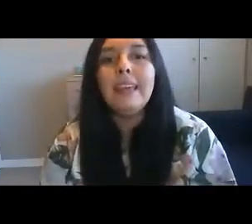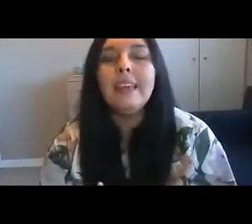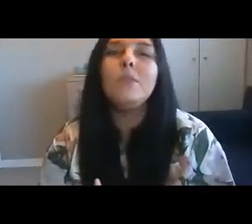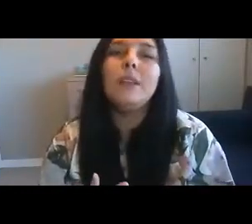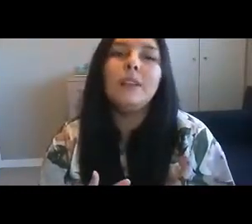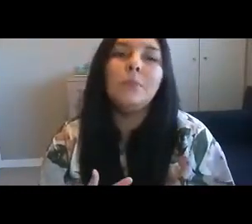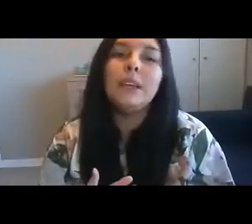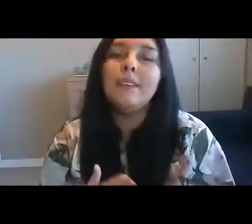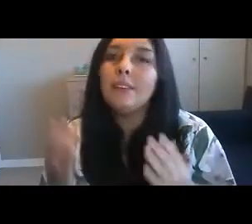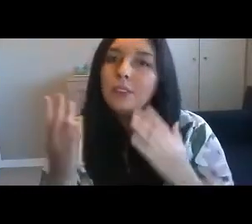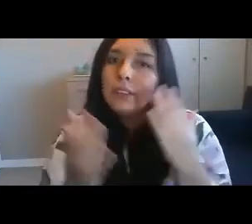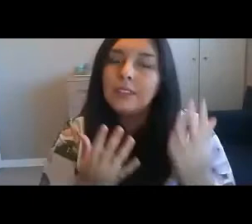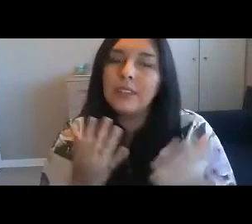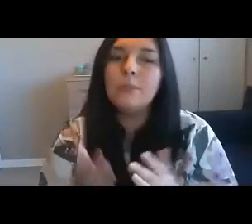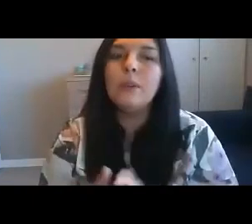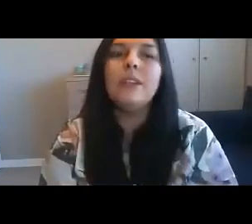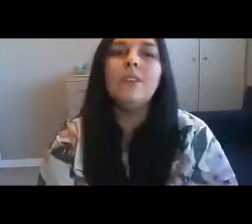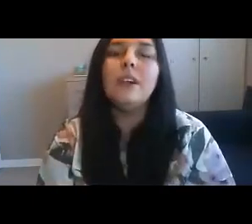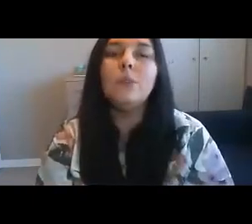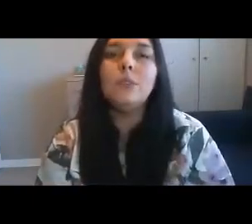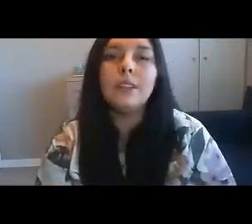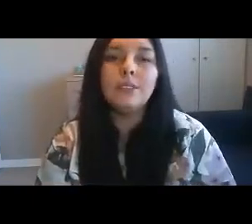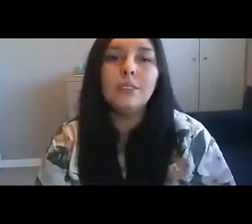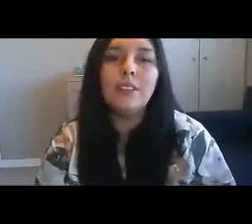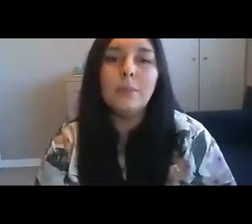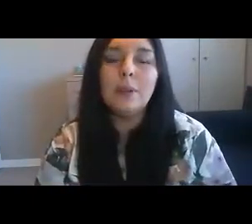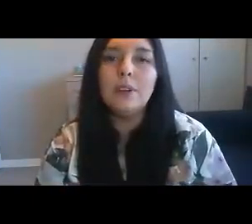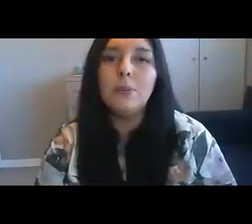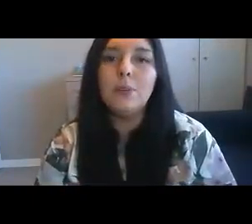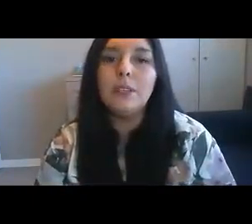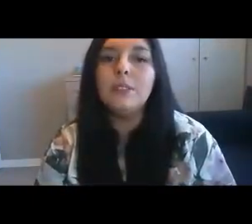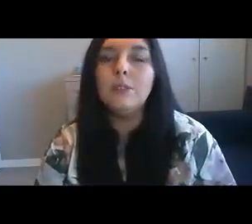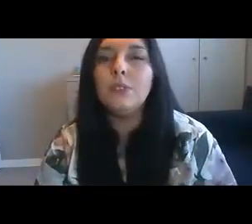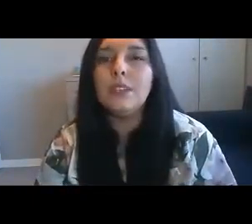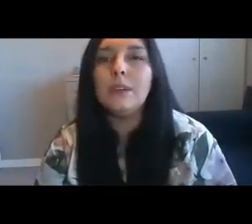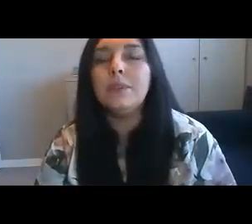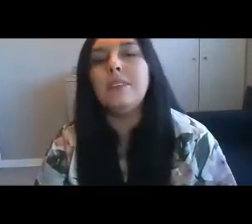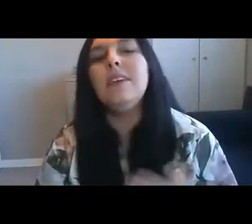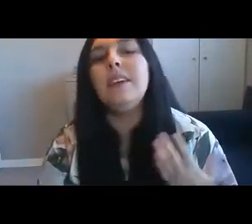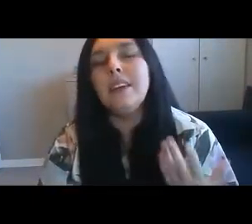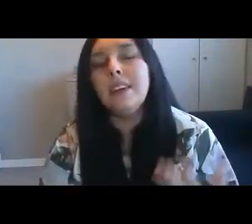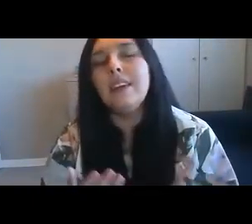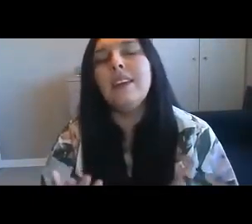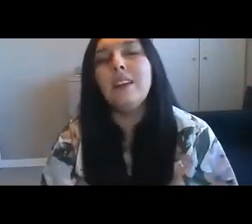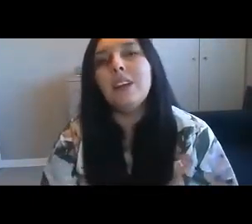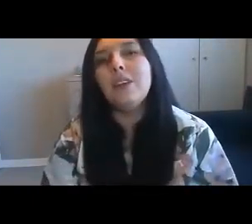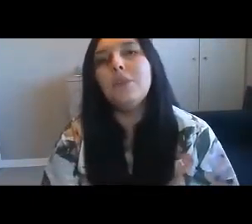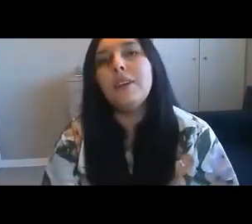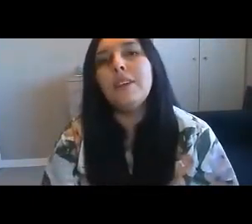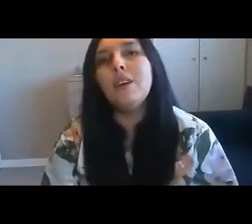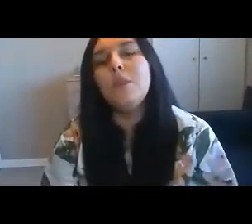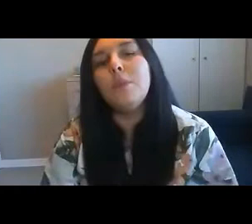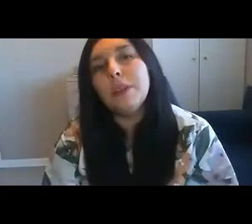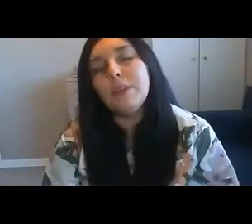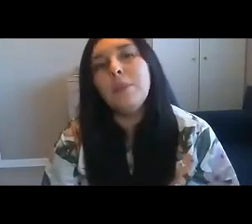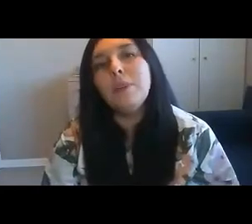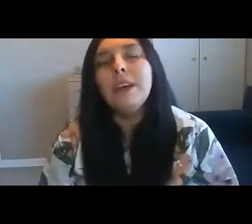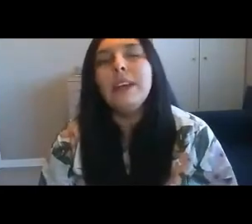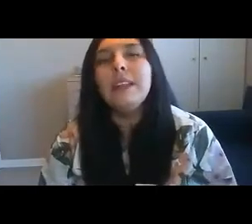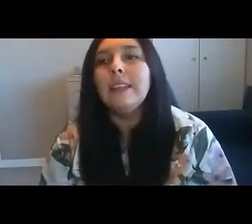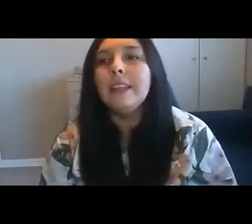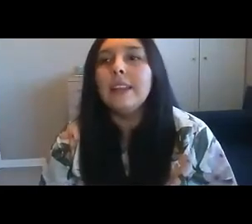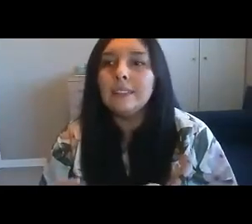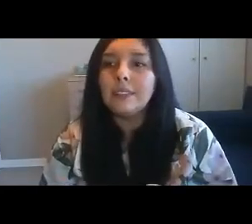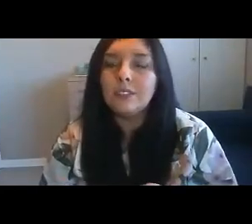Y como les nombraba, en todo este tiempo están los ajustes razonables para los estudiantes de situación de discapacidad, que es lo que les nombraba como, por ejemplo,